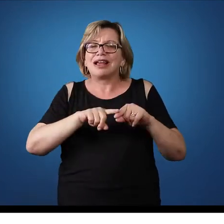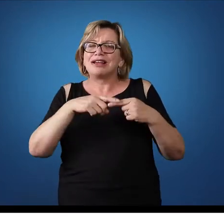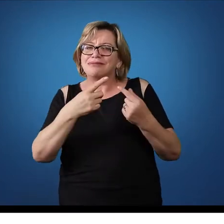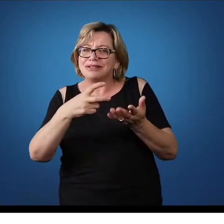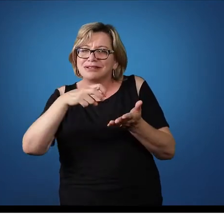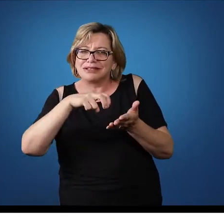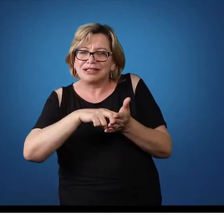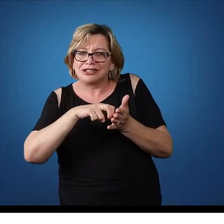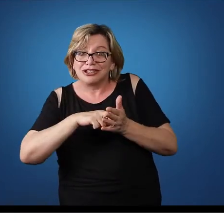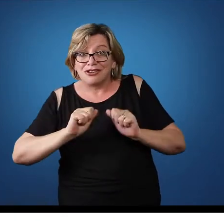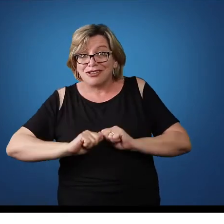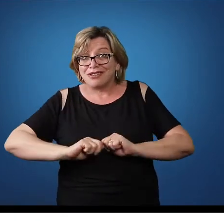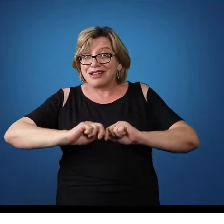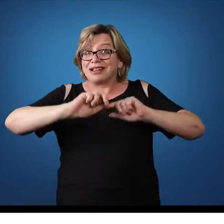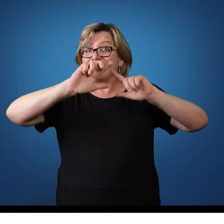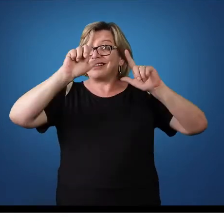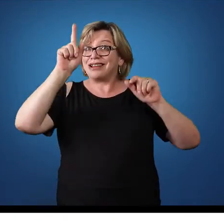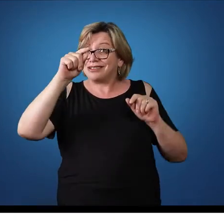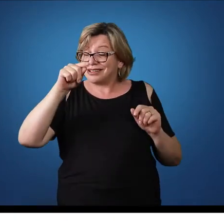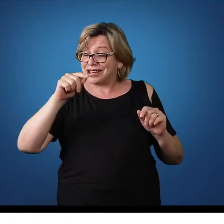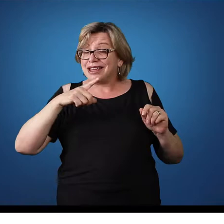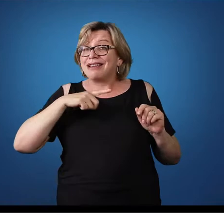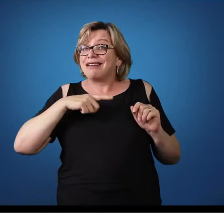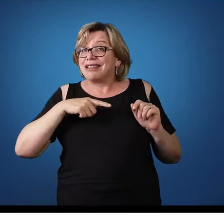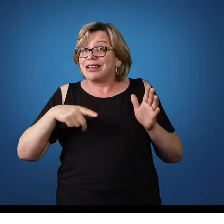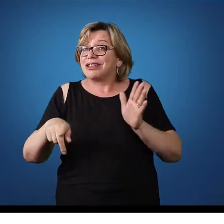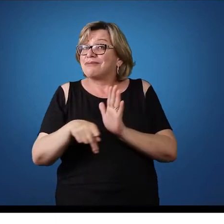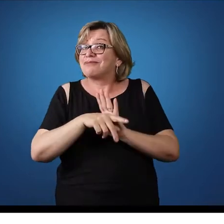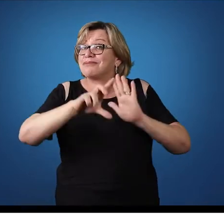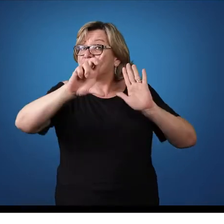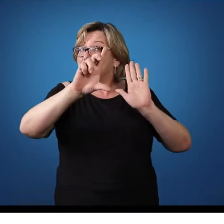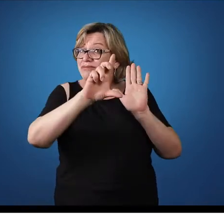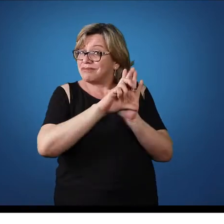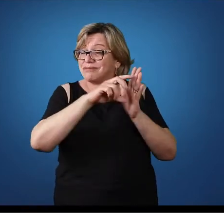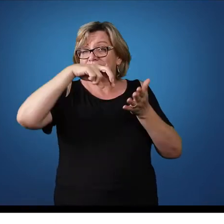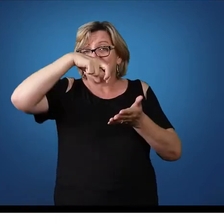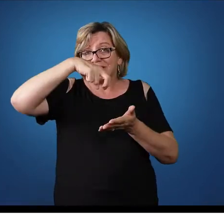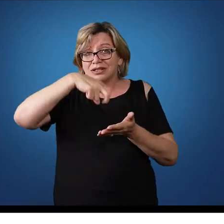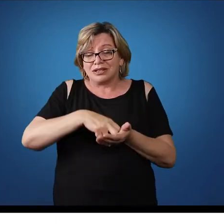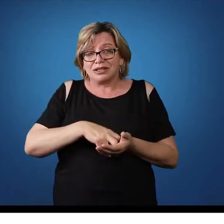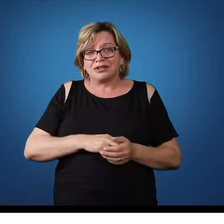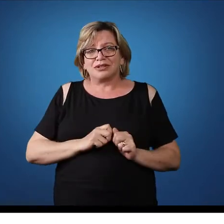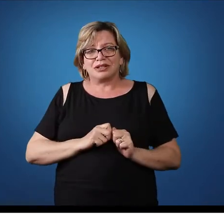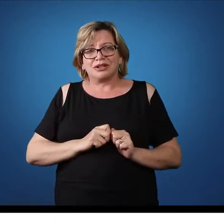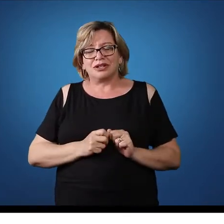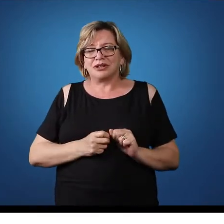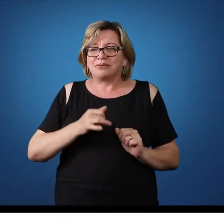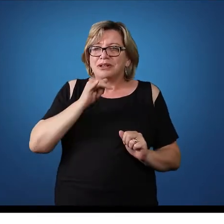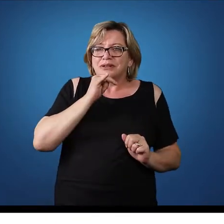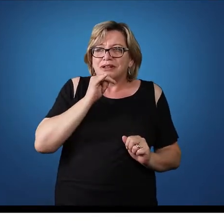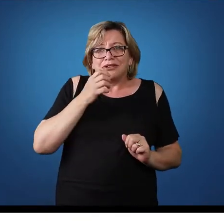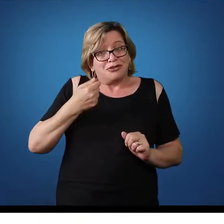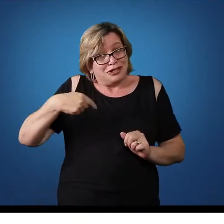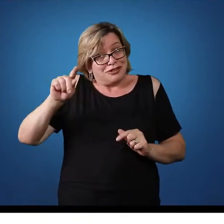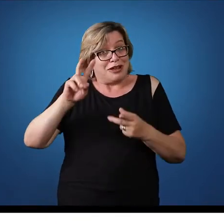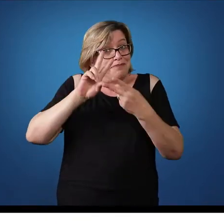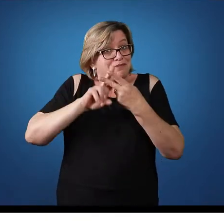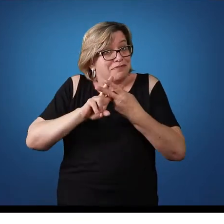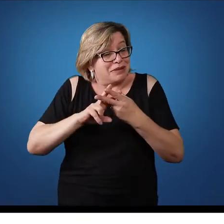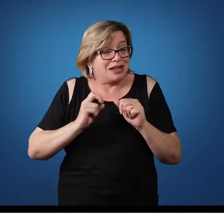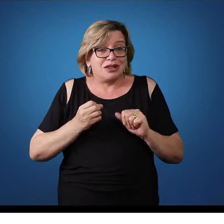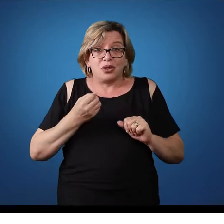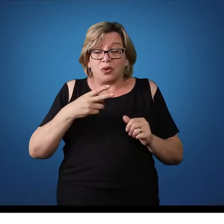são explícitas, previstas em leis, diretas, né? Elas dizem, você vai para a cadeia, você vai pagar uma multa e